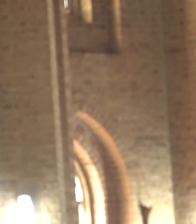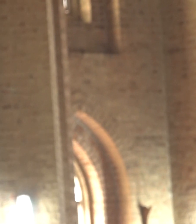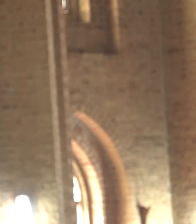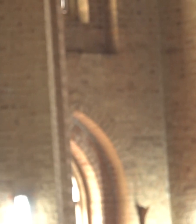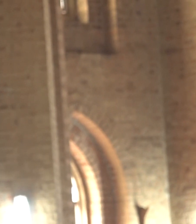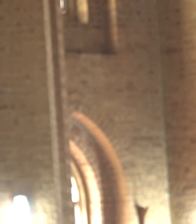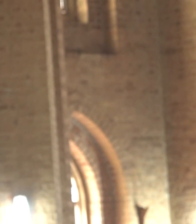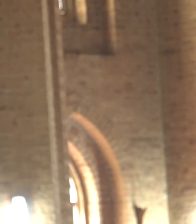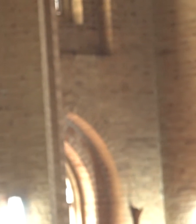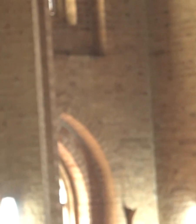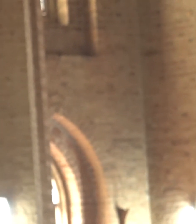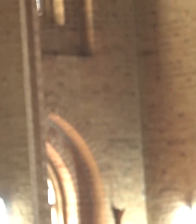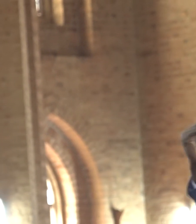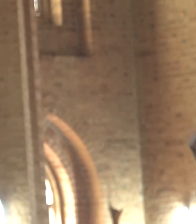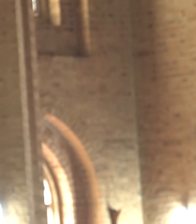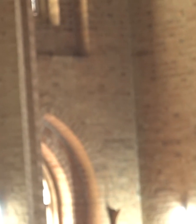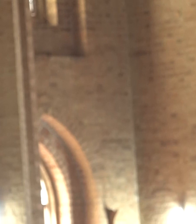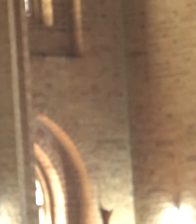birala.